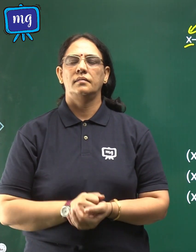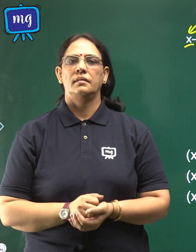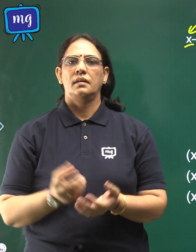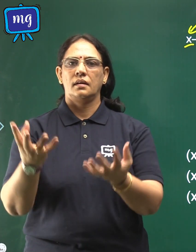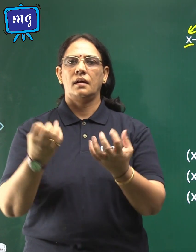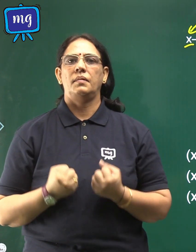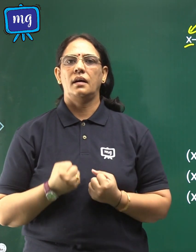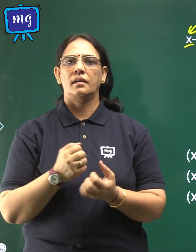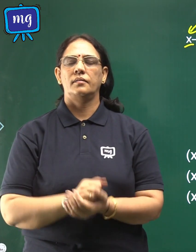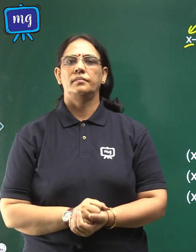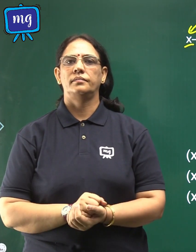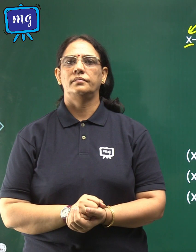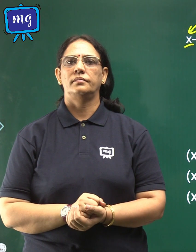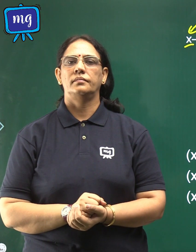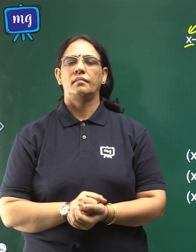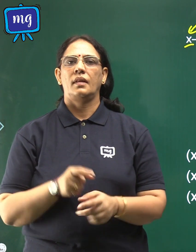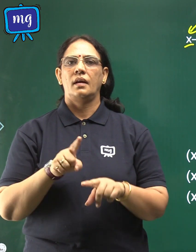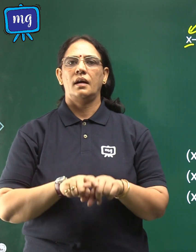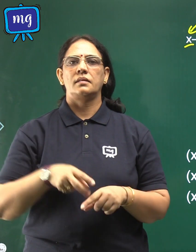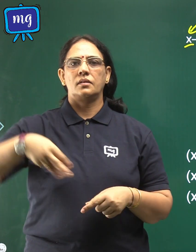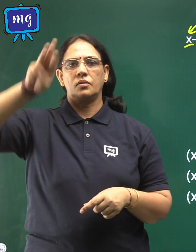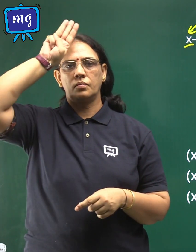क्या मिला? एक्स क्यूब